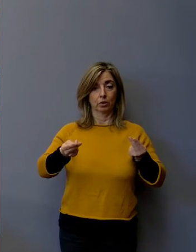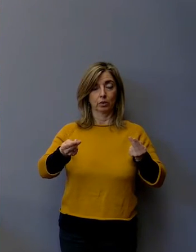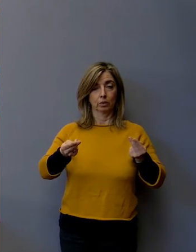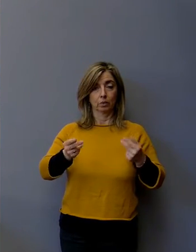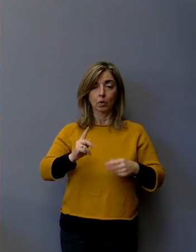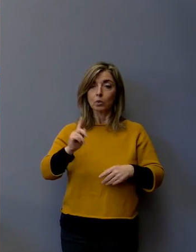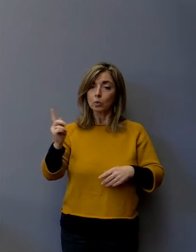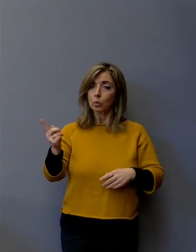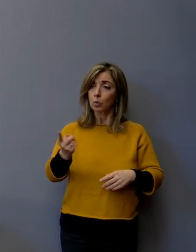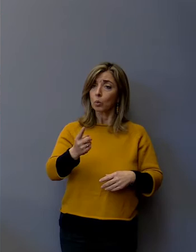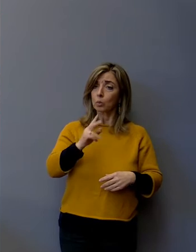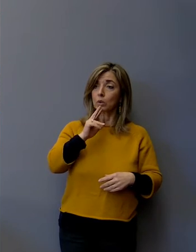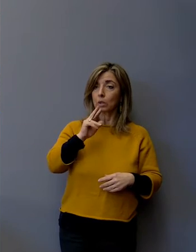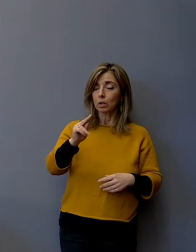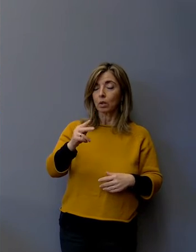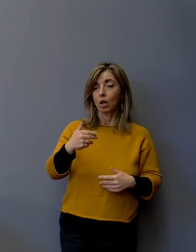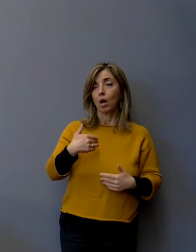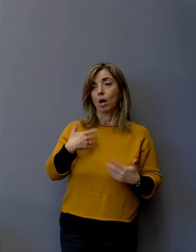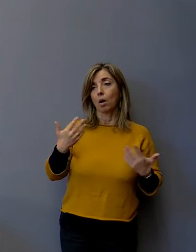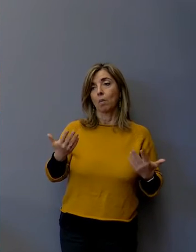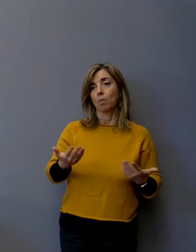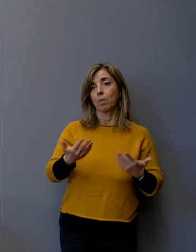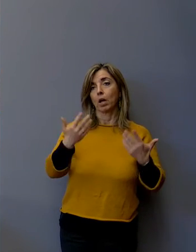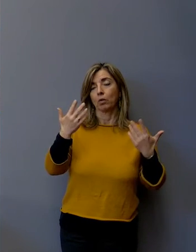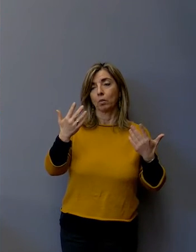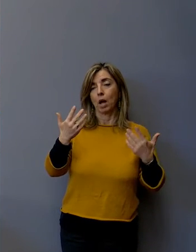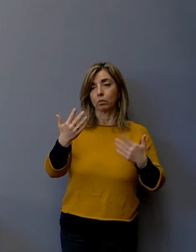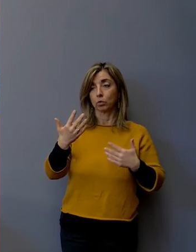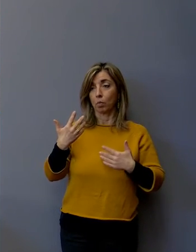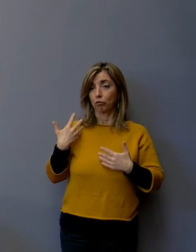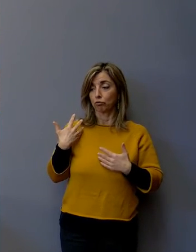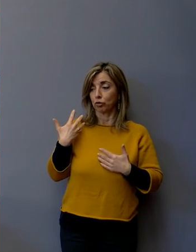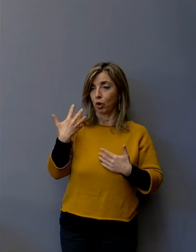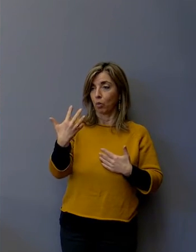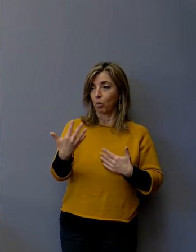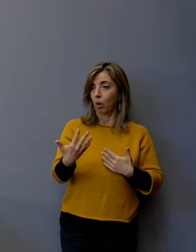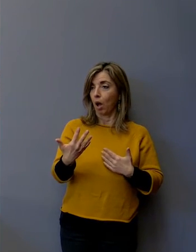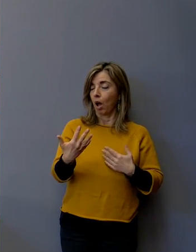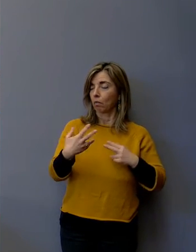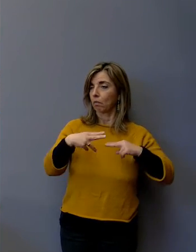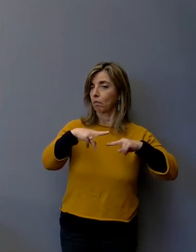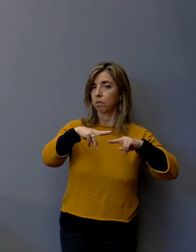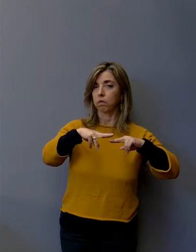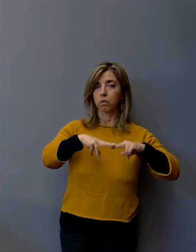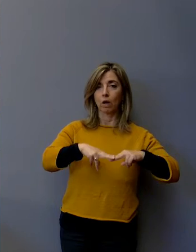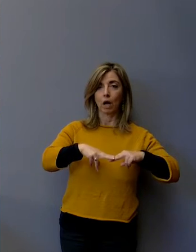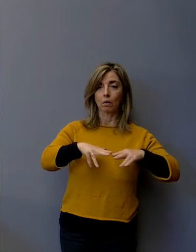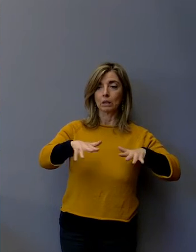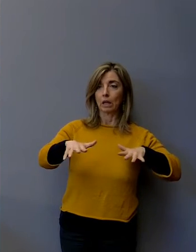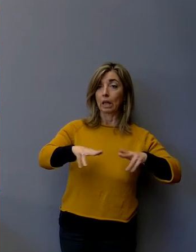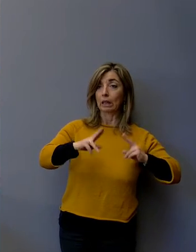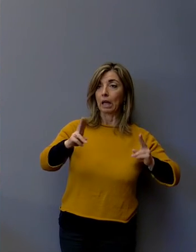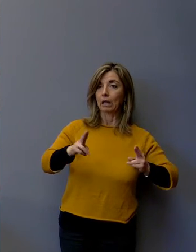e dopo tanti anni dopo cinque anni di immobilismo dopo il nulla del nulla meno male che siete